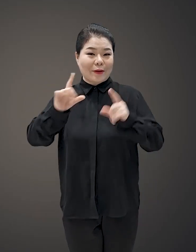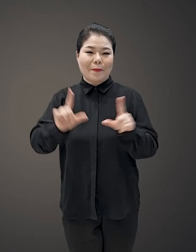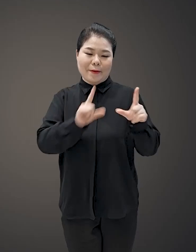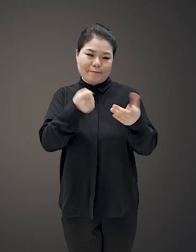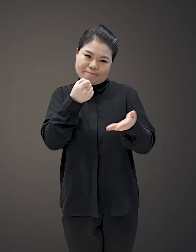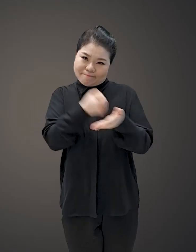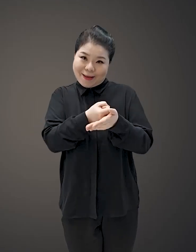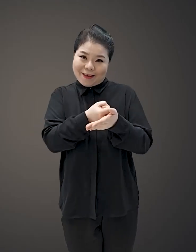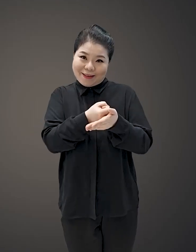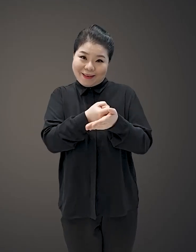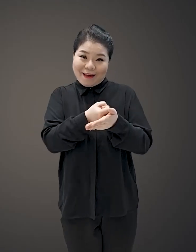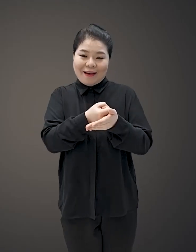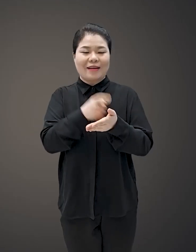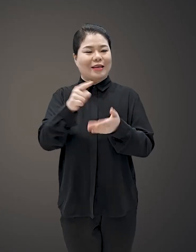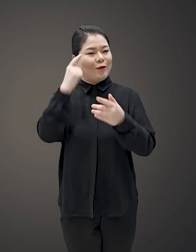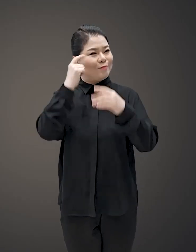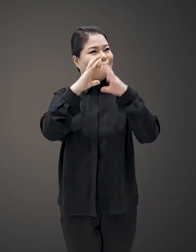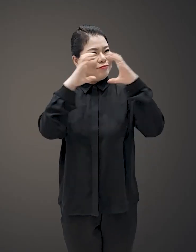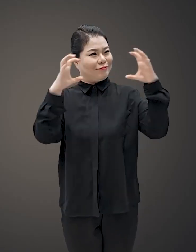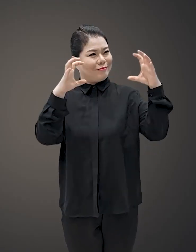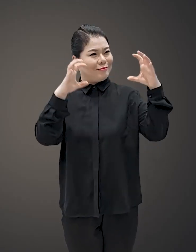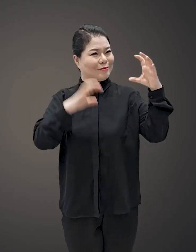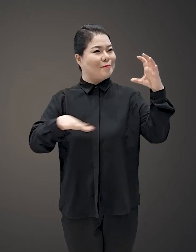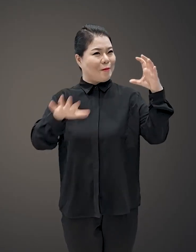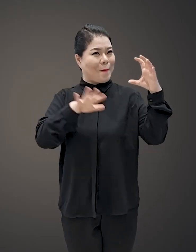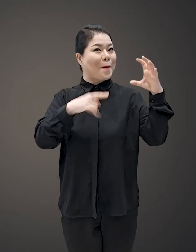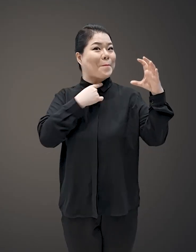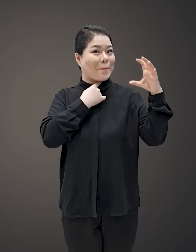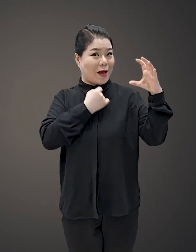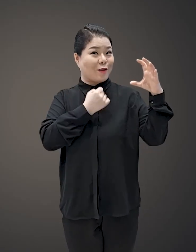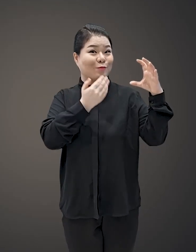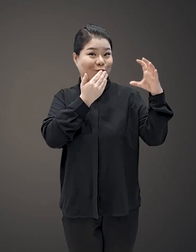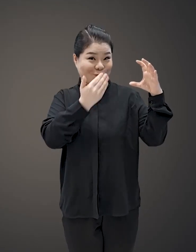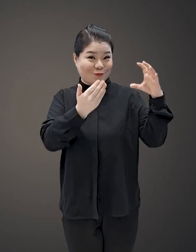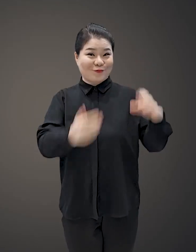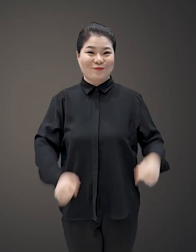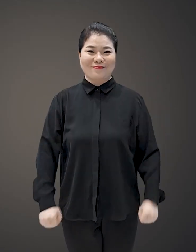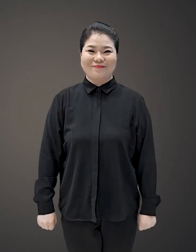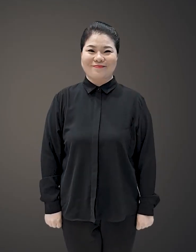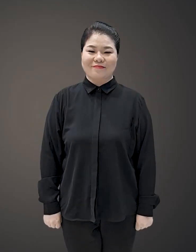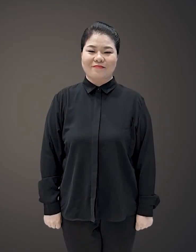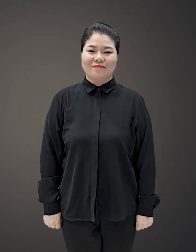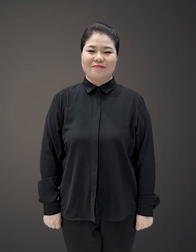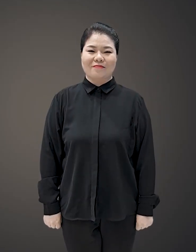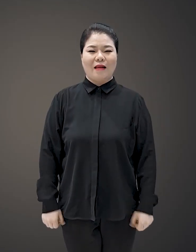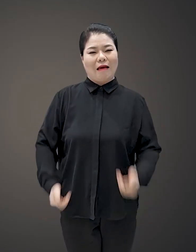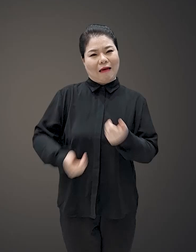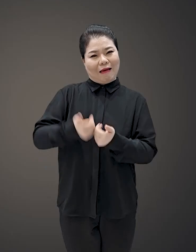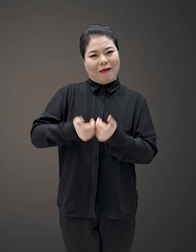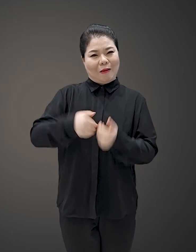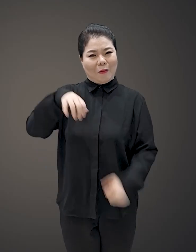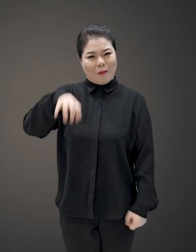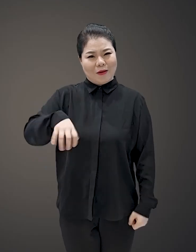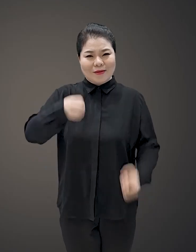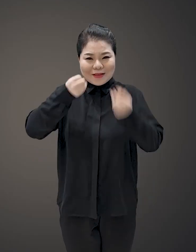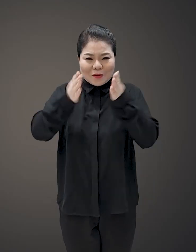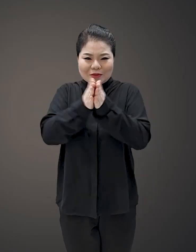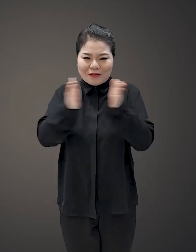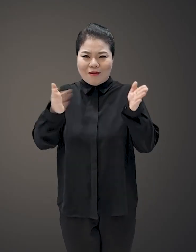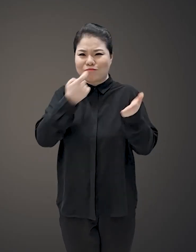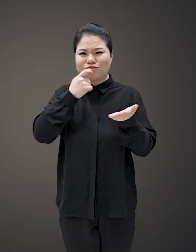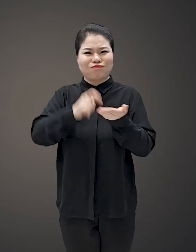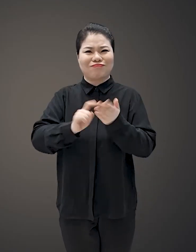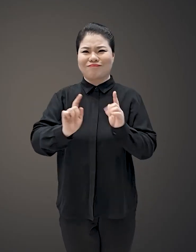미국에서 살기로 마음먹었다면 이런 상상을 한 번쯤 해볼 만하지만 낯선 땅에서의 새로운 도전은 현실